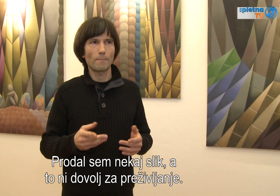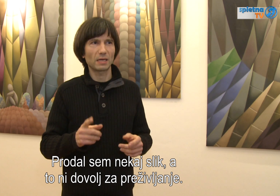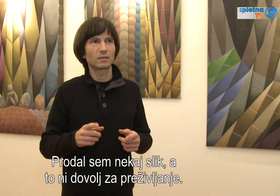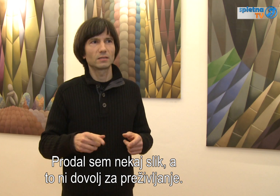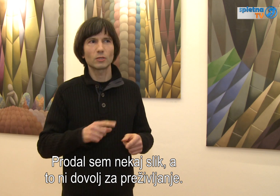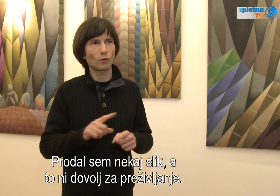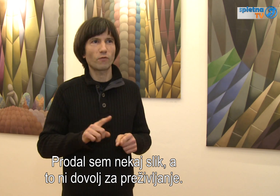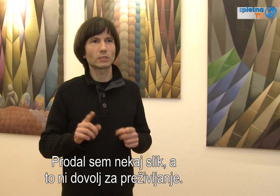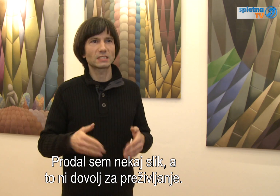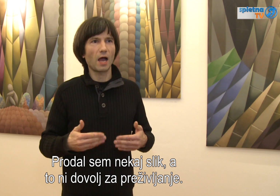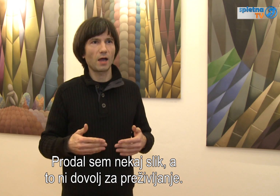Ampak ni dovolj za